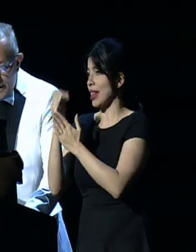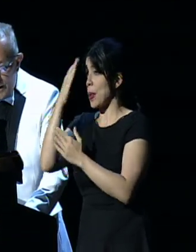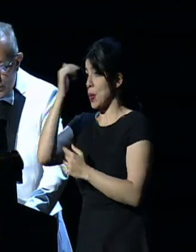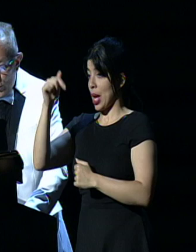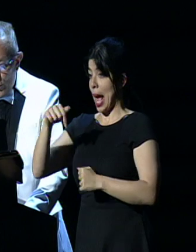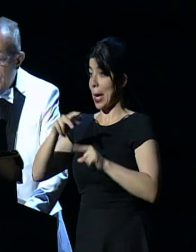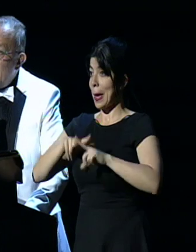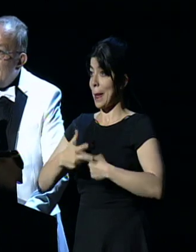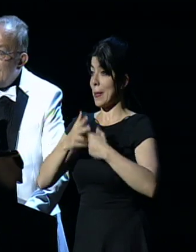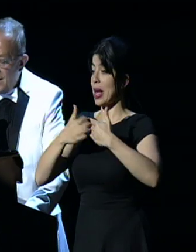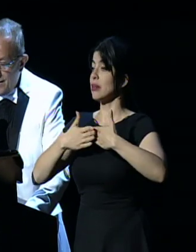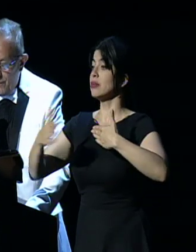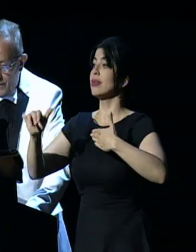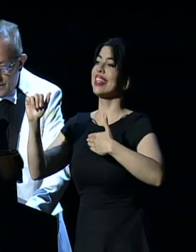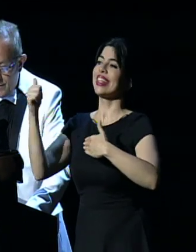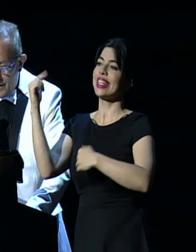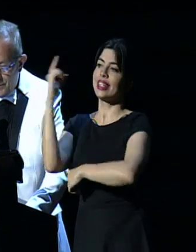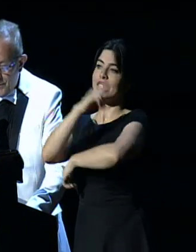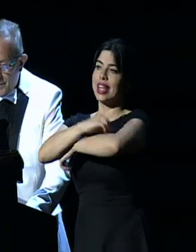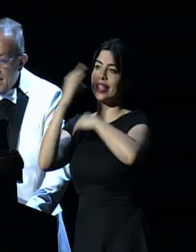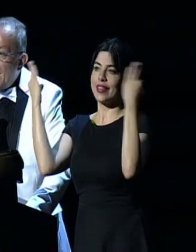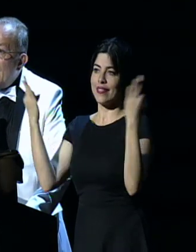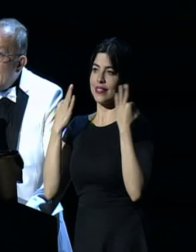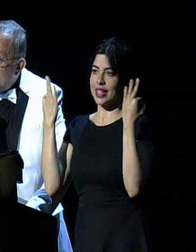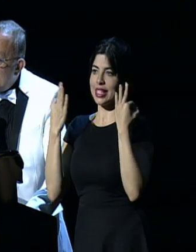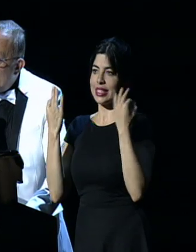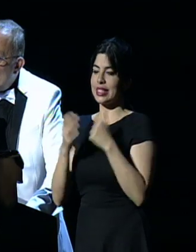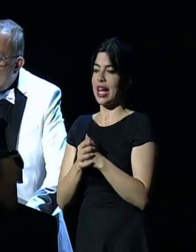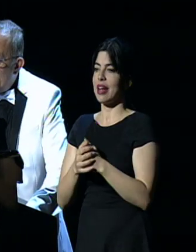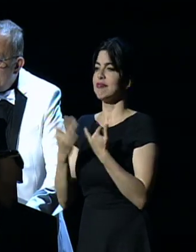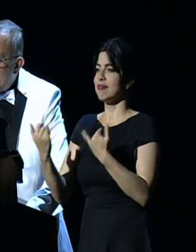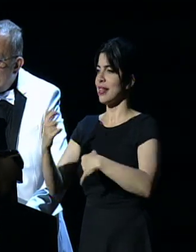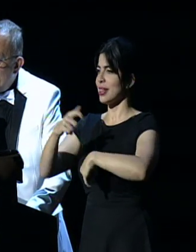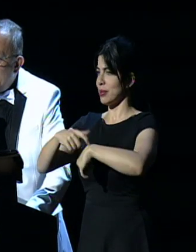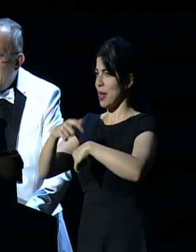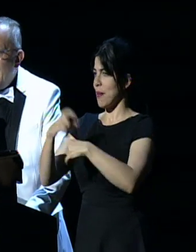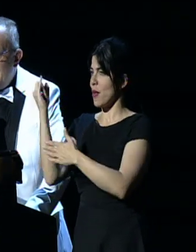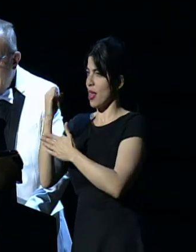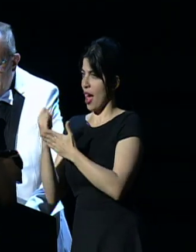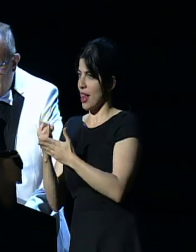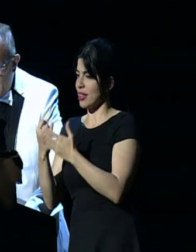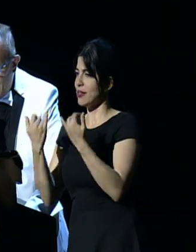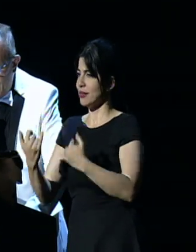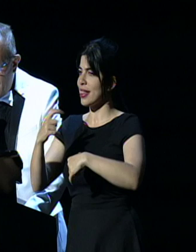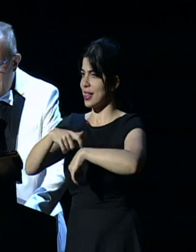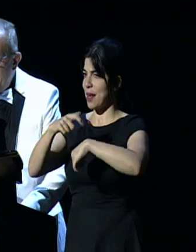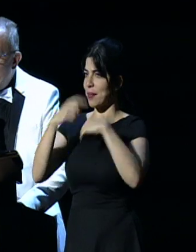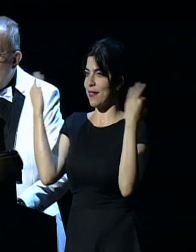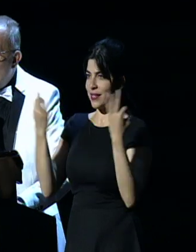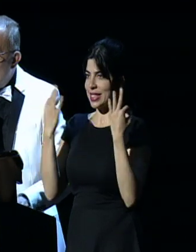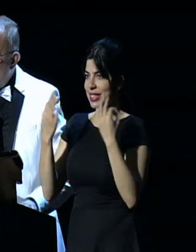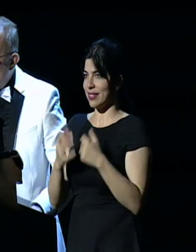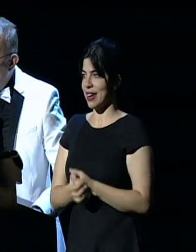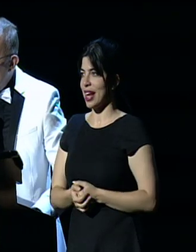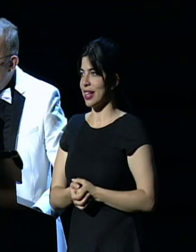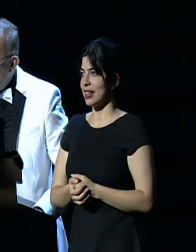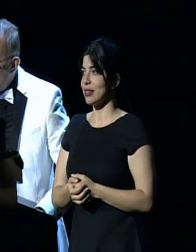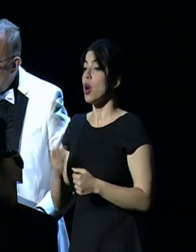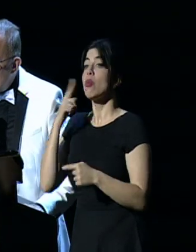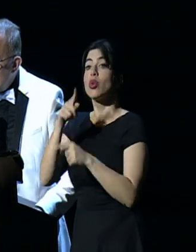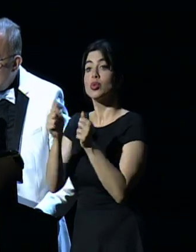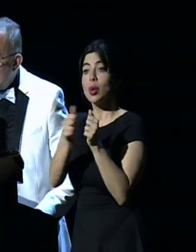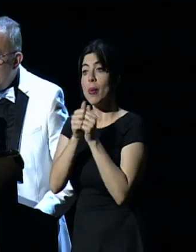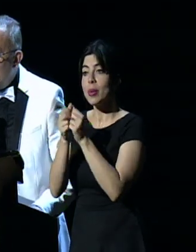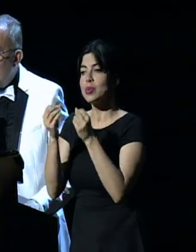inician estos 10 días de fiesta. Es tiempo del arte, es tiempo del festival. Por su compañía,